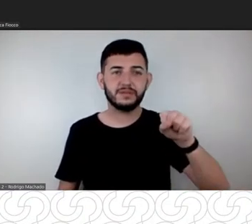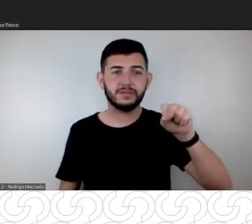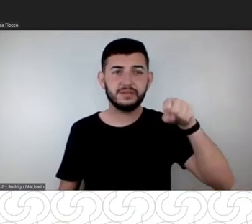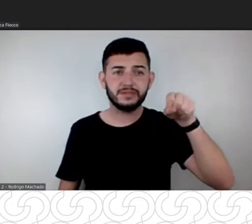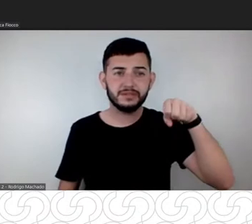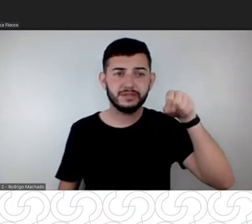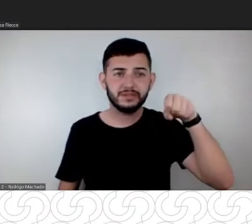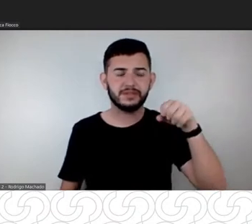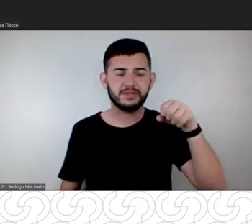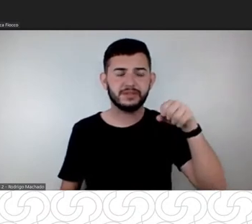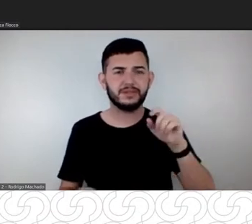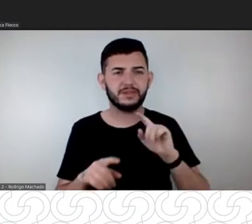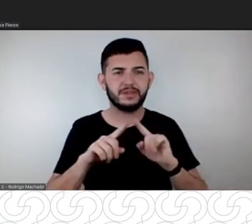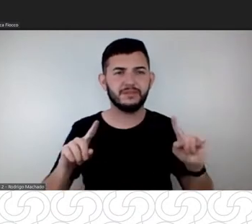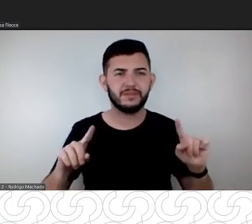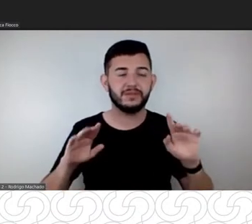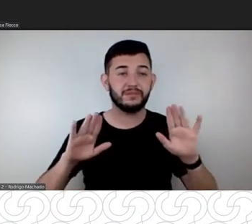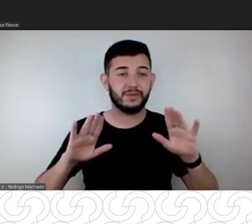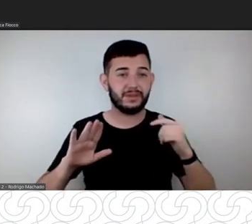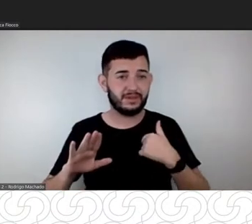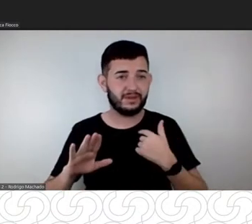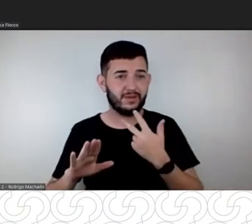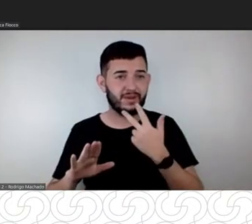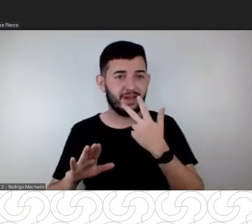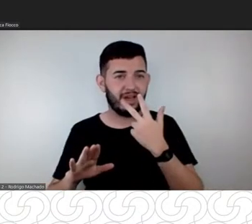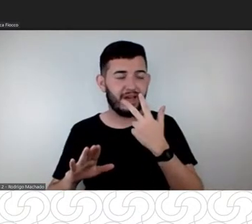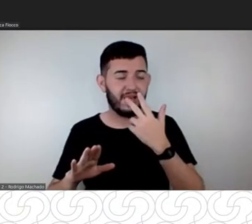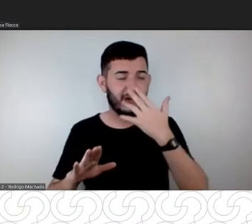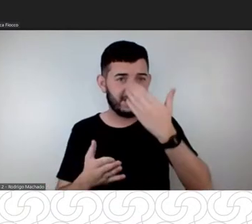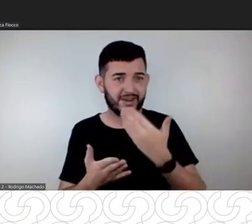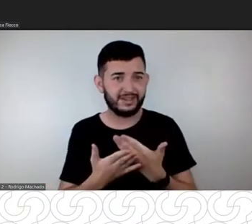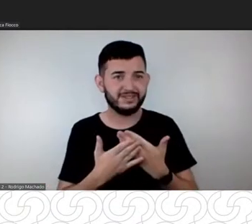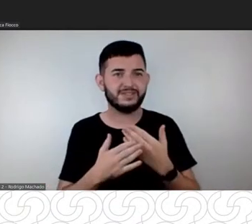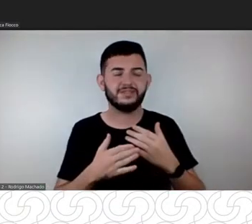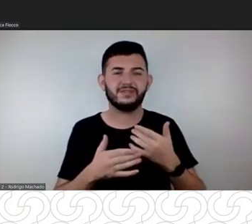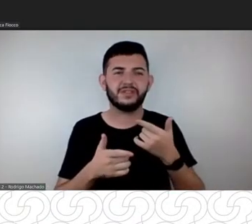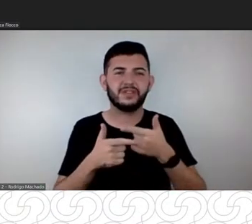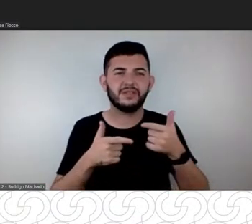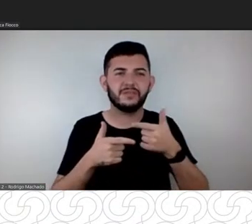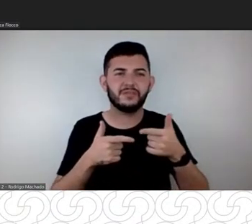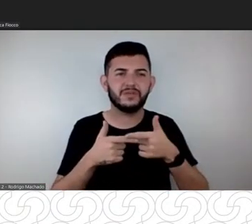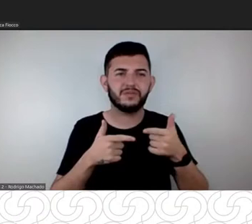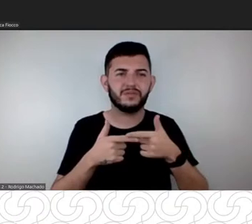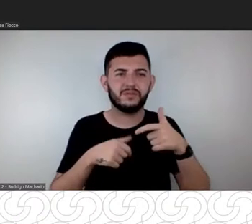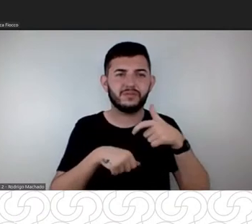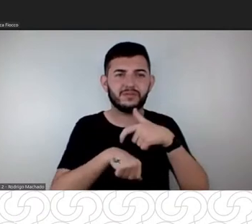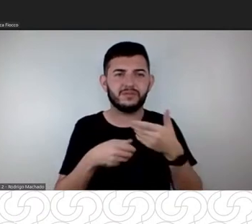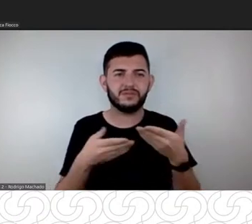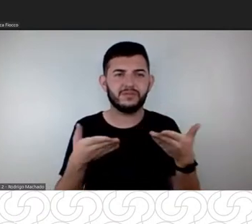Sim, eu acho que a crise atual entre a Rússia e a Ucrânia